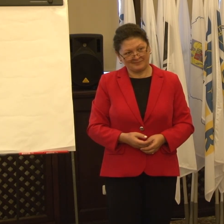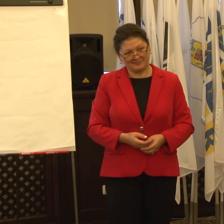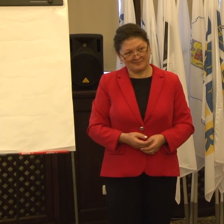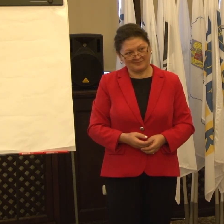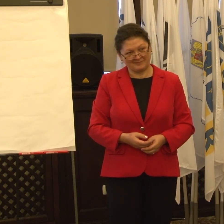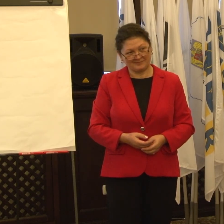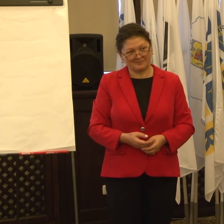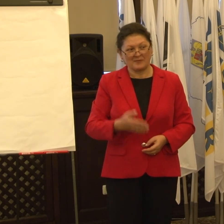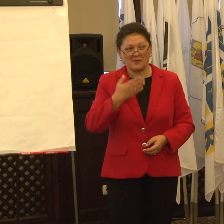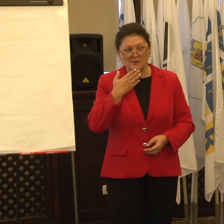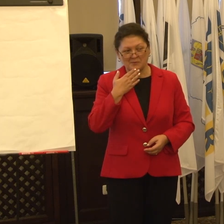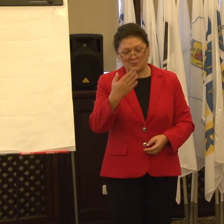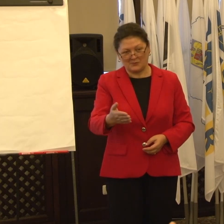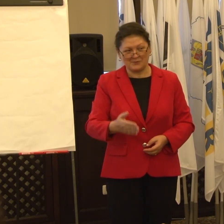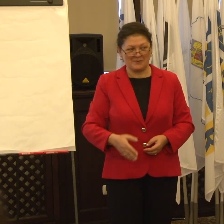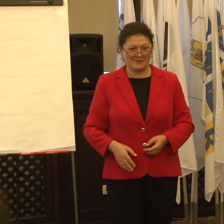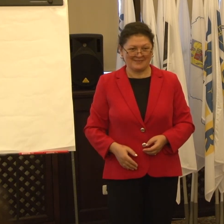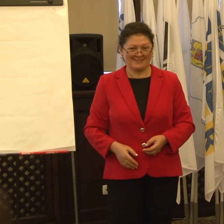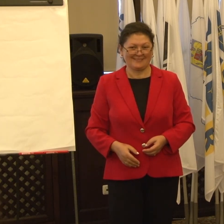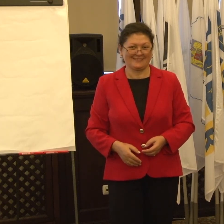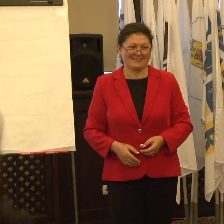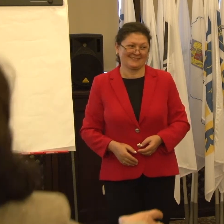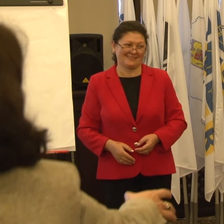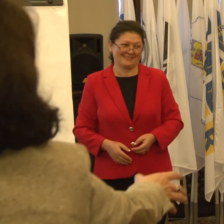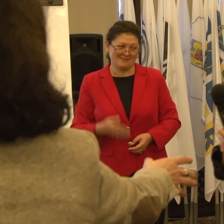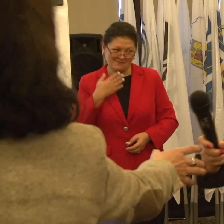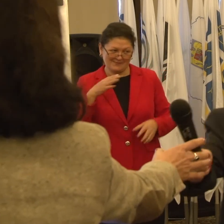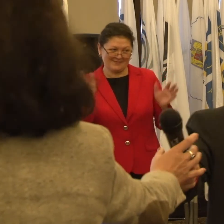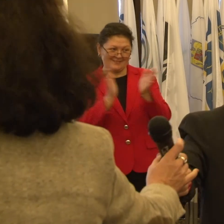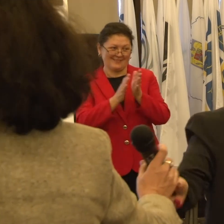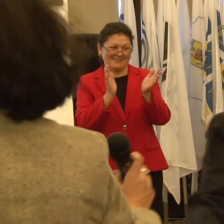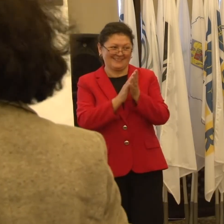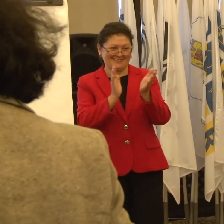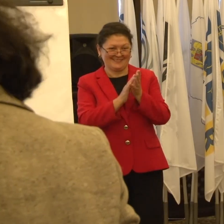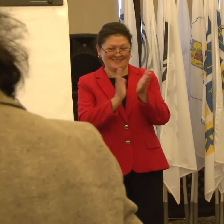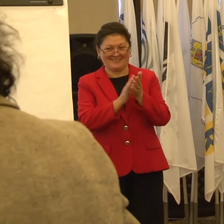Mulțumim, Anca! Întotdeauna sunt foarte, foarte multe.